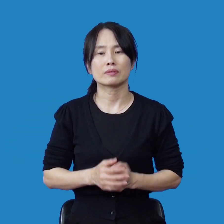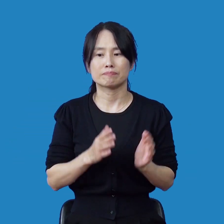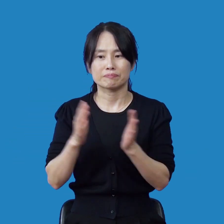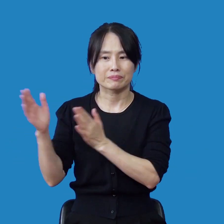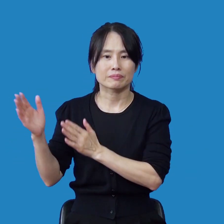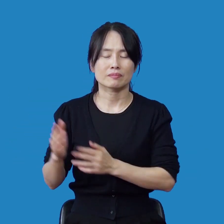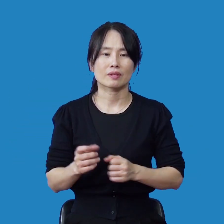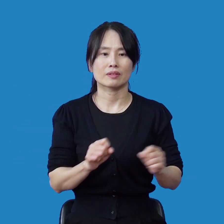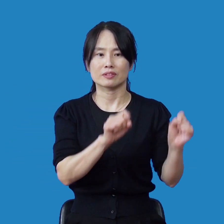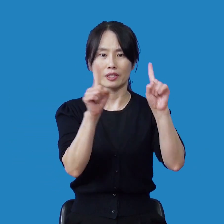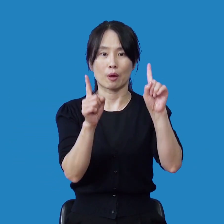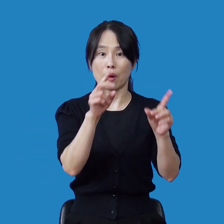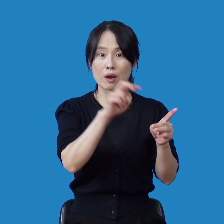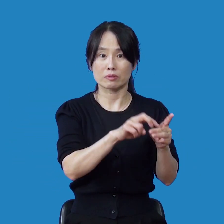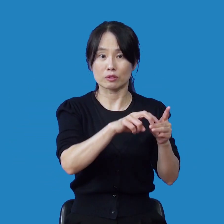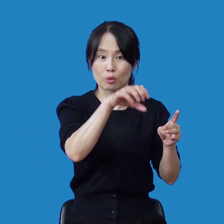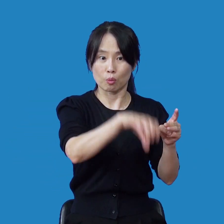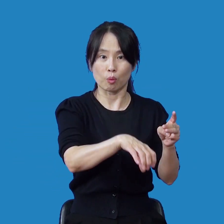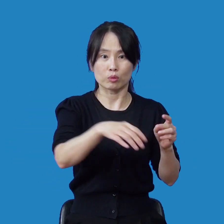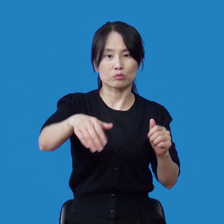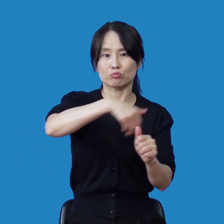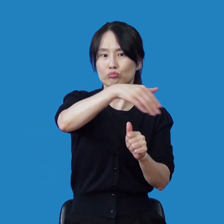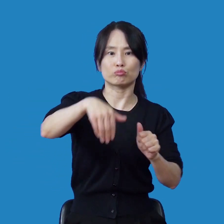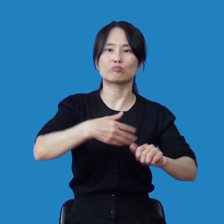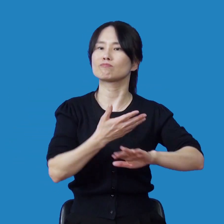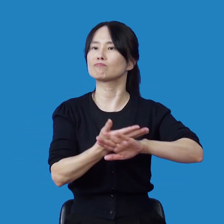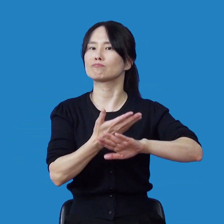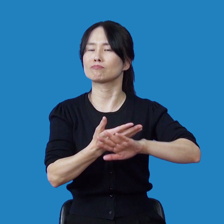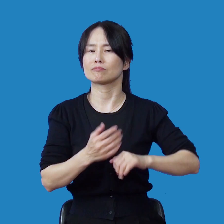재활센터 가봤는데 분위기가 완전히 다르더랍니다.